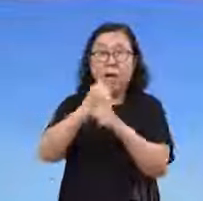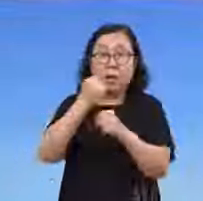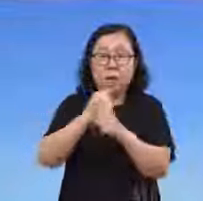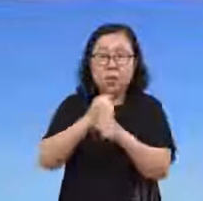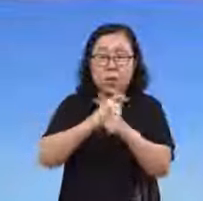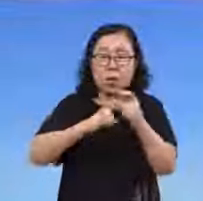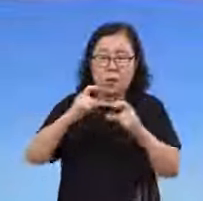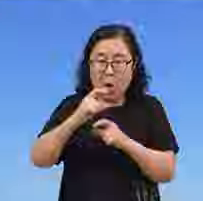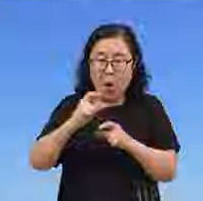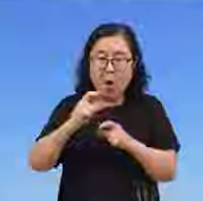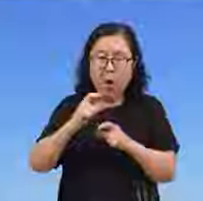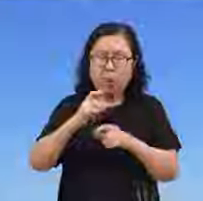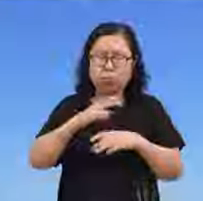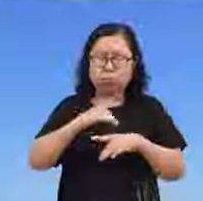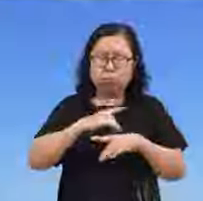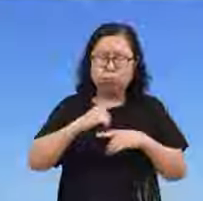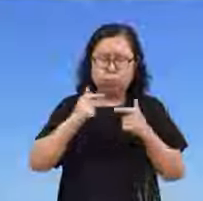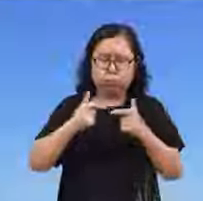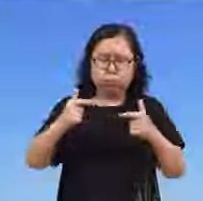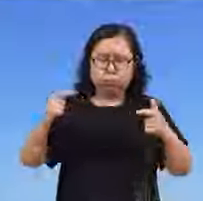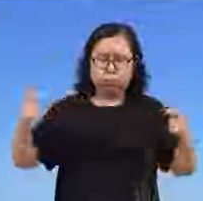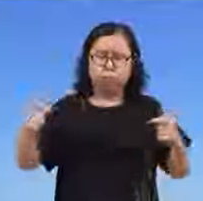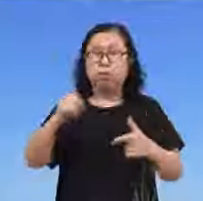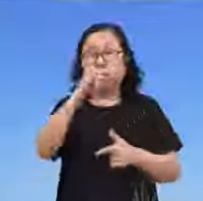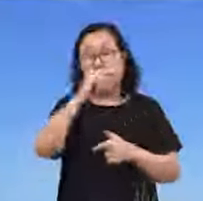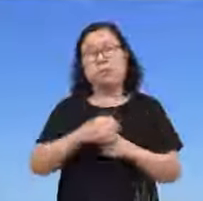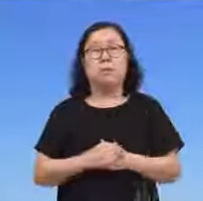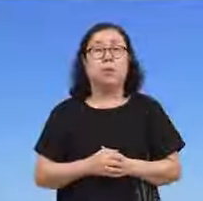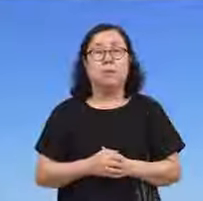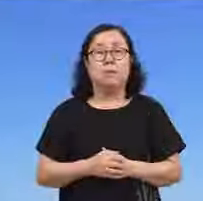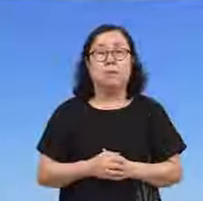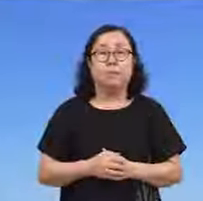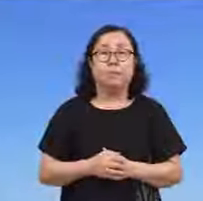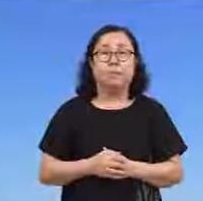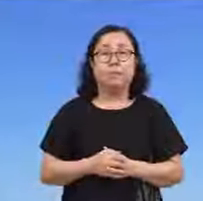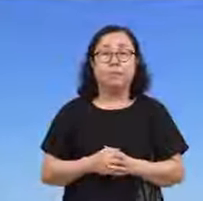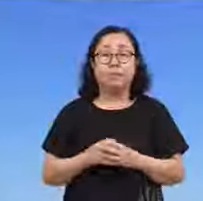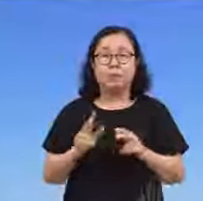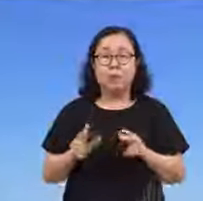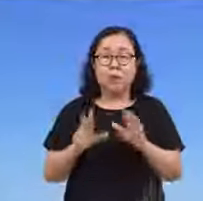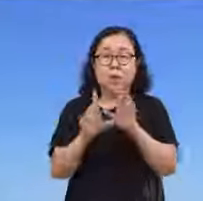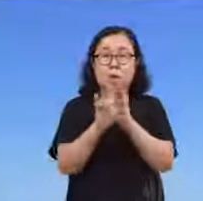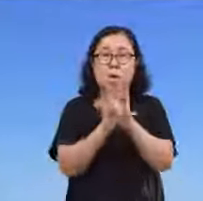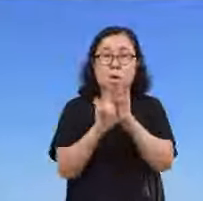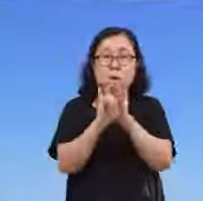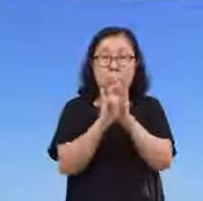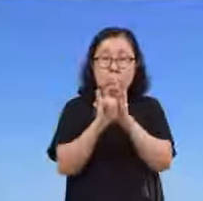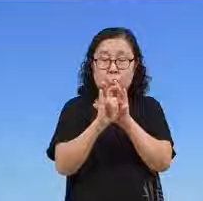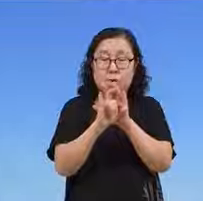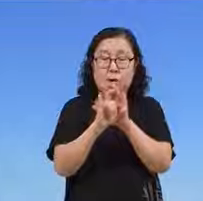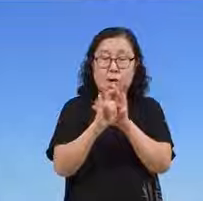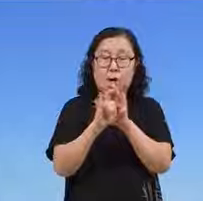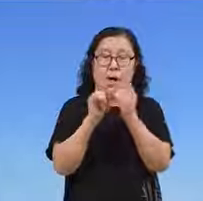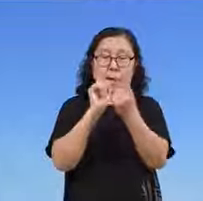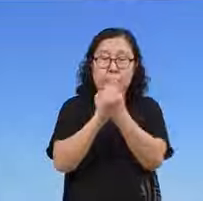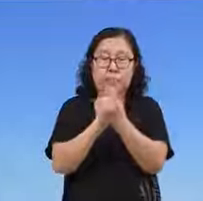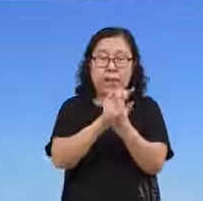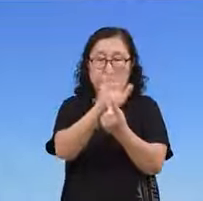두려움이 강해지는 거 아닙니까? 여러분, 이게 딱 지금 코로나19를 맞은 민낯이 다 드러난 우리의 모습